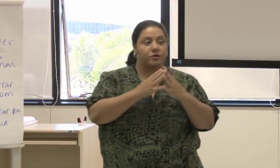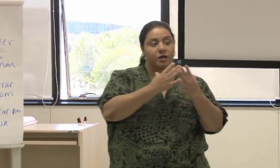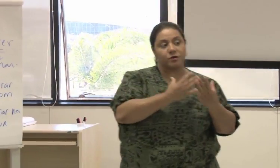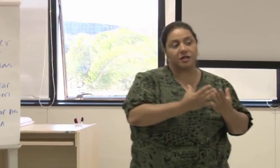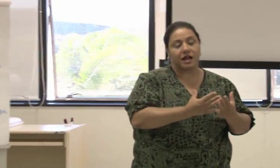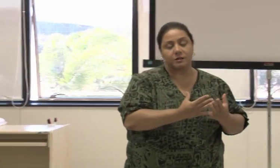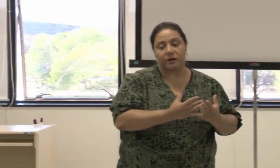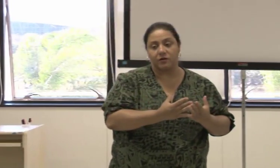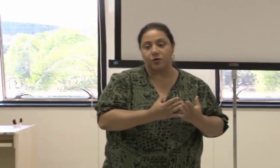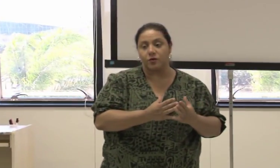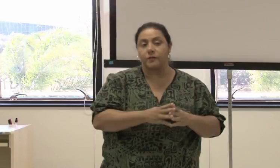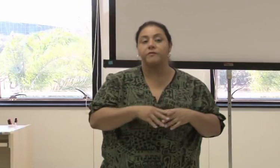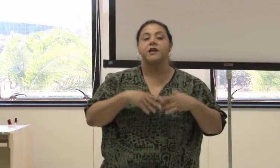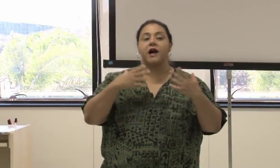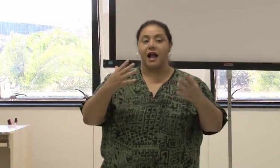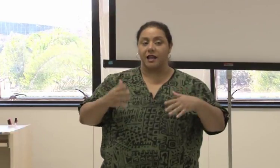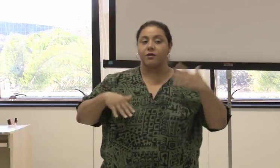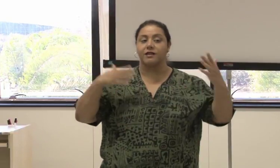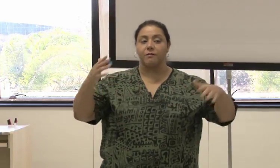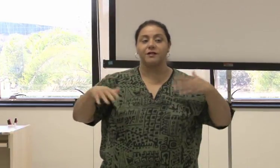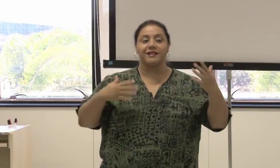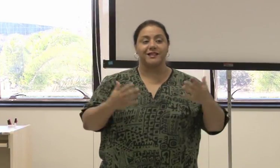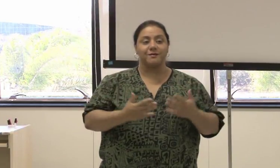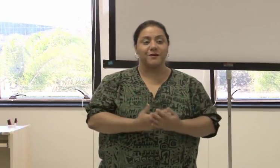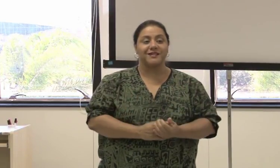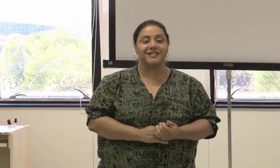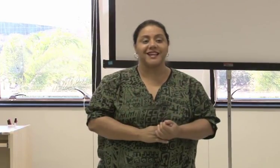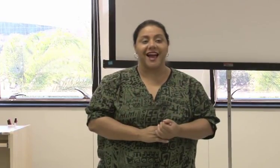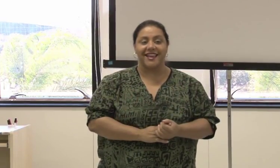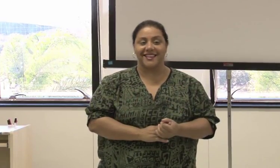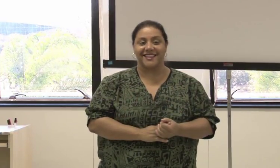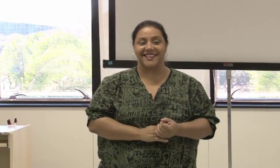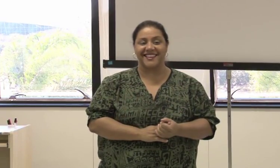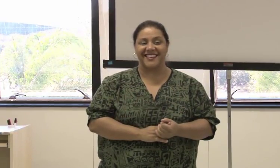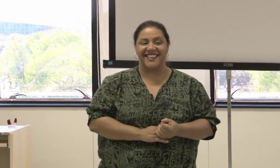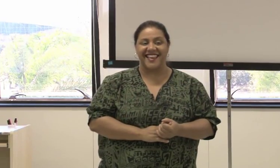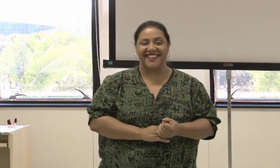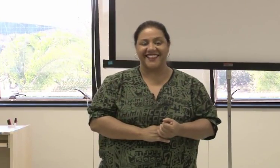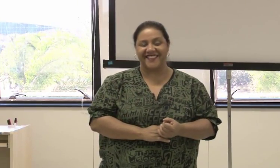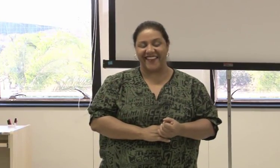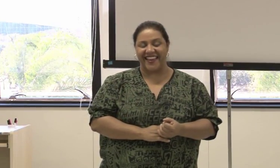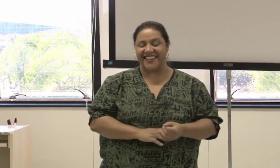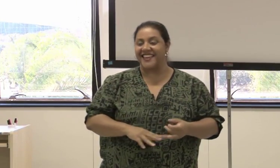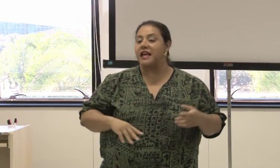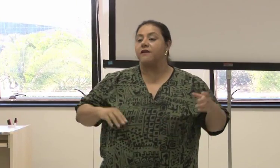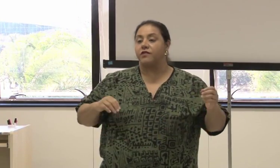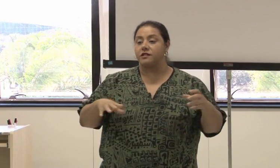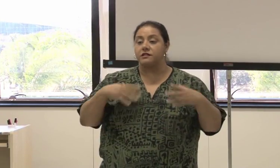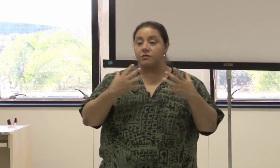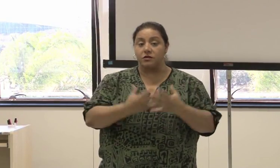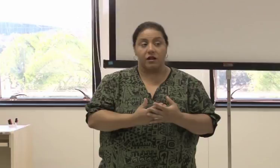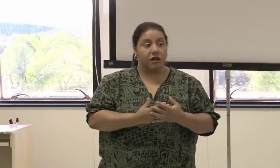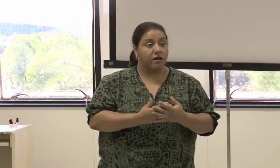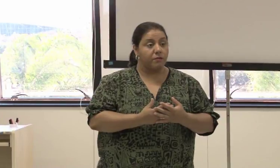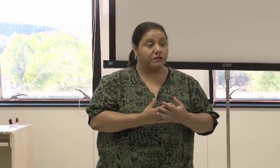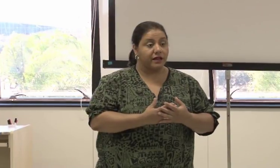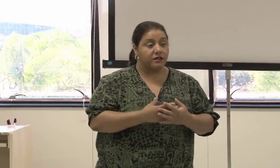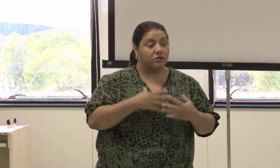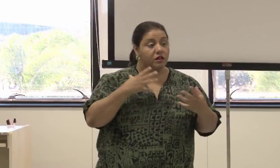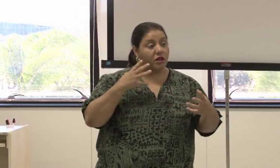temos sinais para tudo? A língua está em processo. Bom dia! Bom dia! Tudo bem? Nós estamos com a língua em processo. Então, é